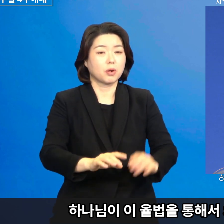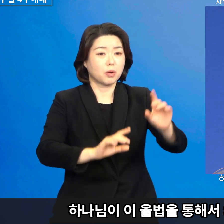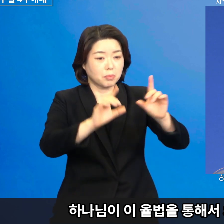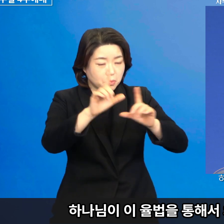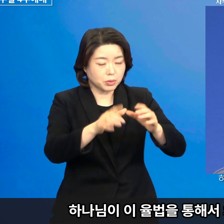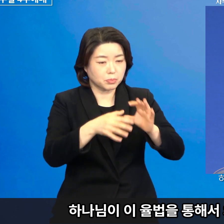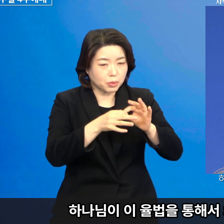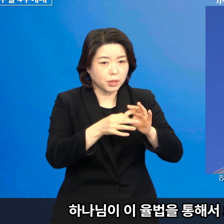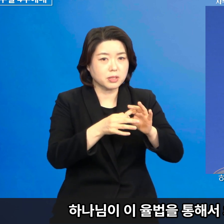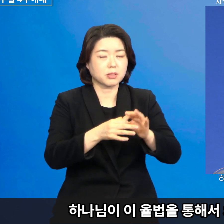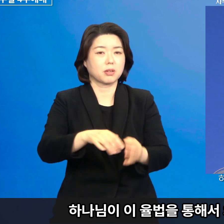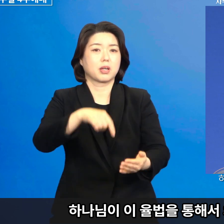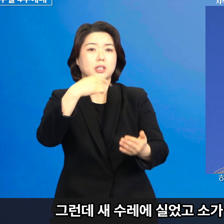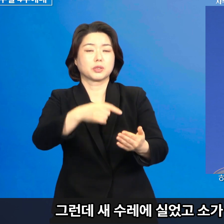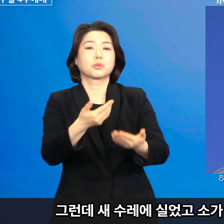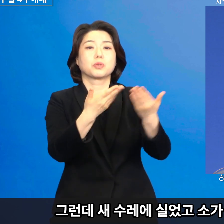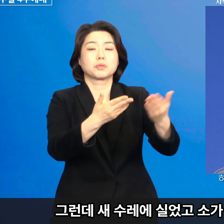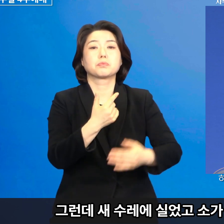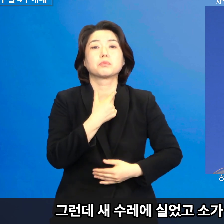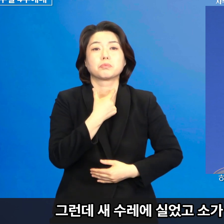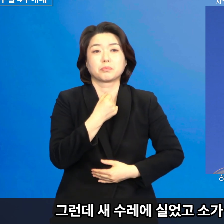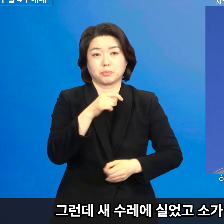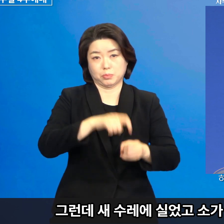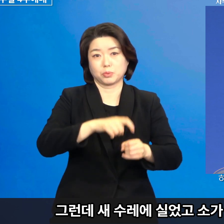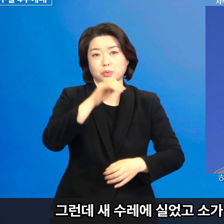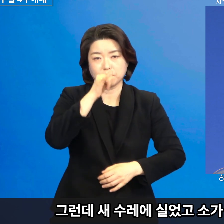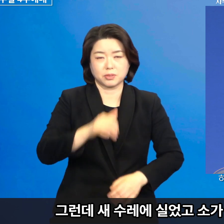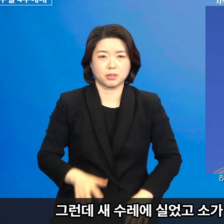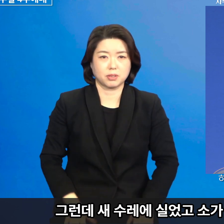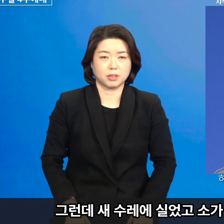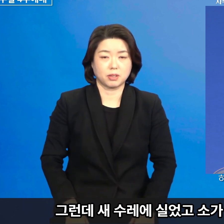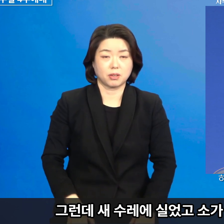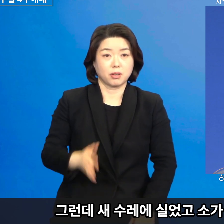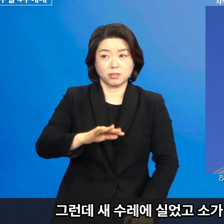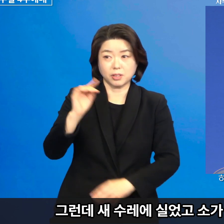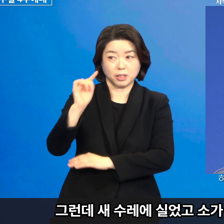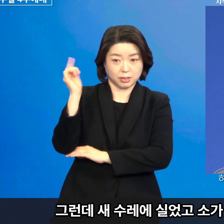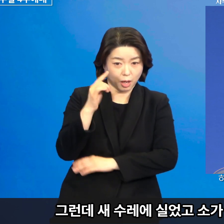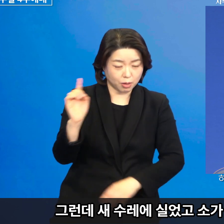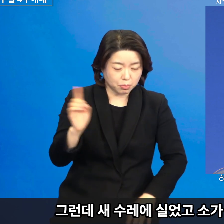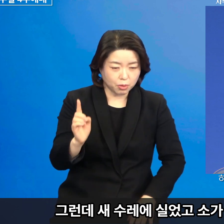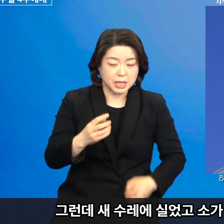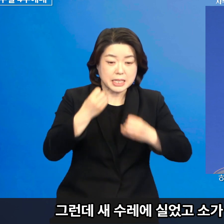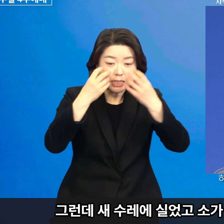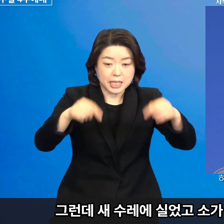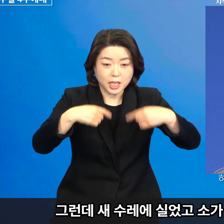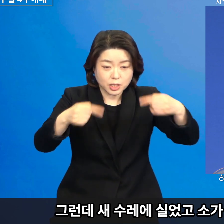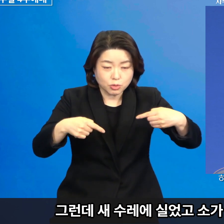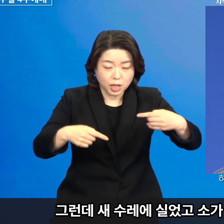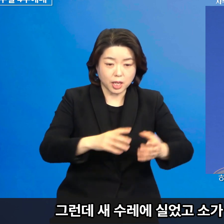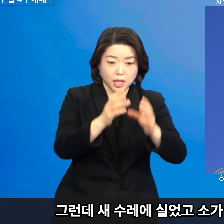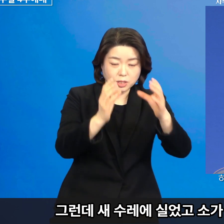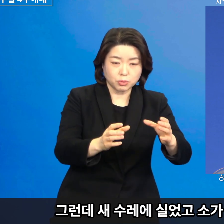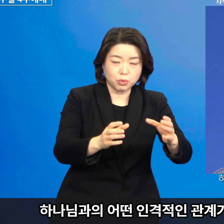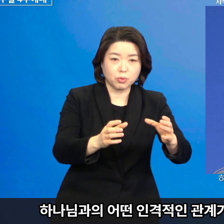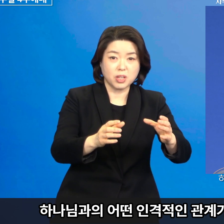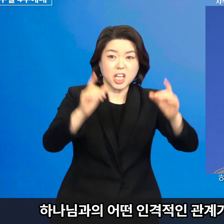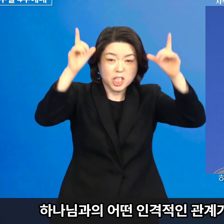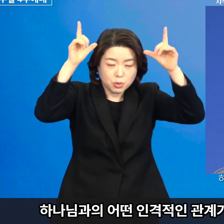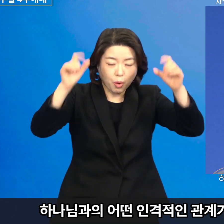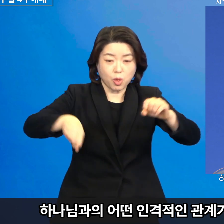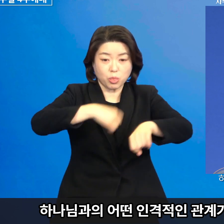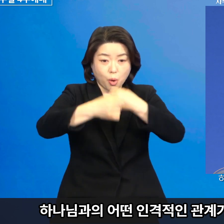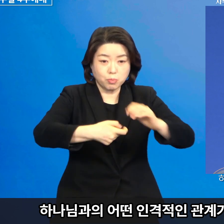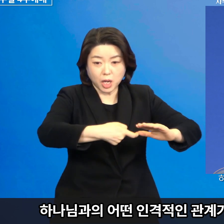의도하셨던 것이었습니다. 자, 그런데 새 수레에 실었고 소가 싫게 해서 동물이 하게 하고, 하나님과의